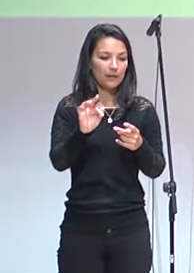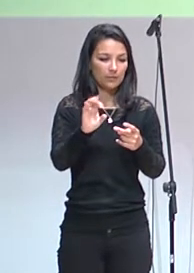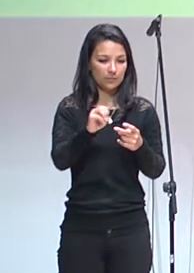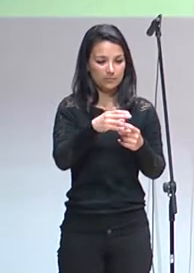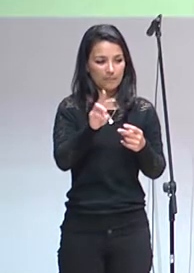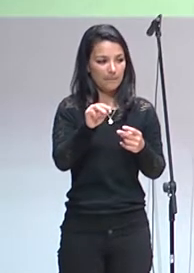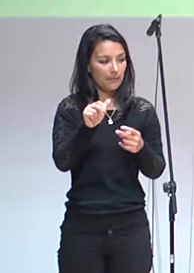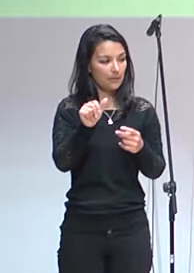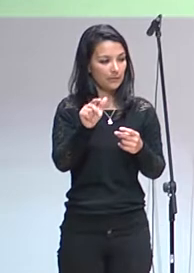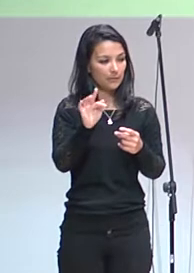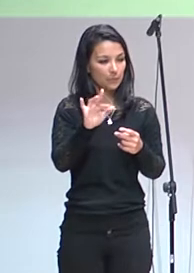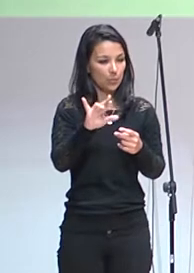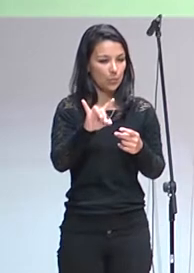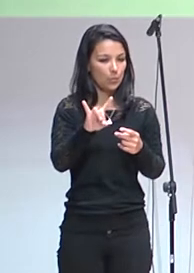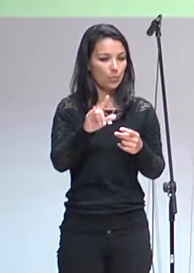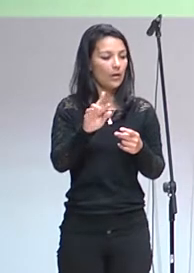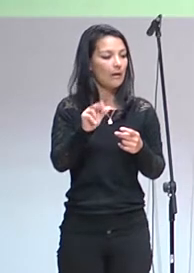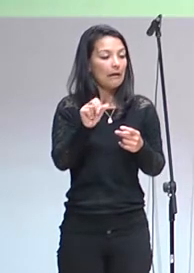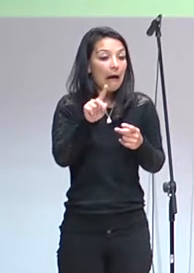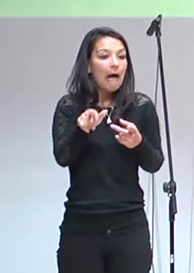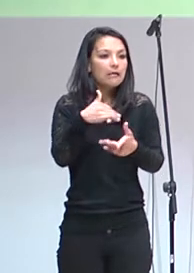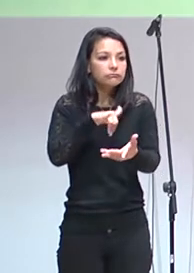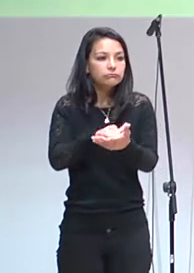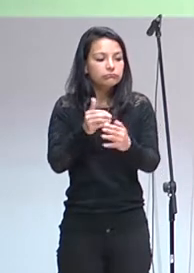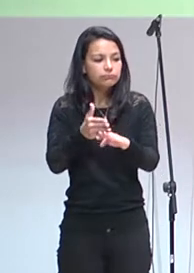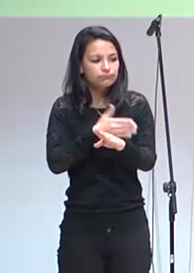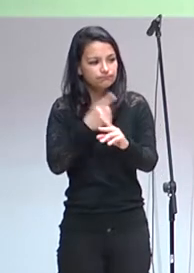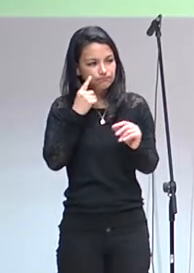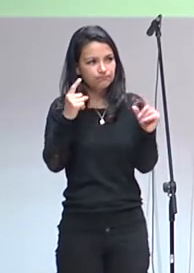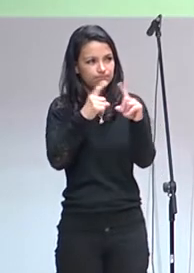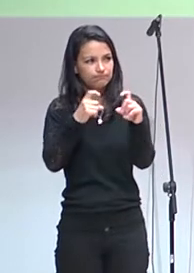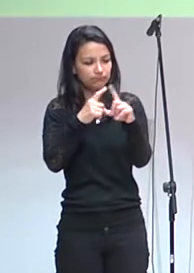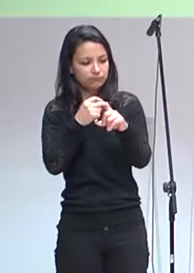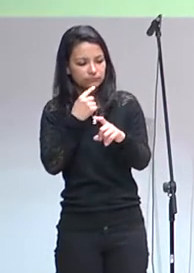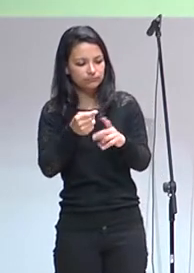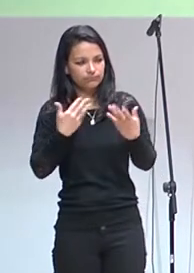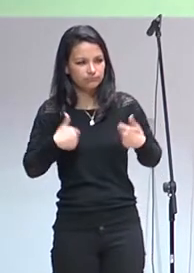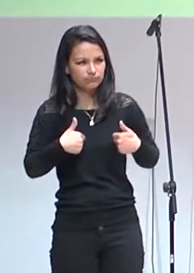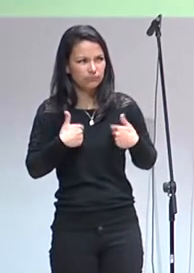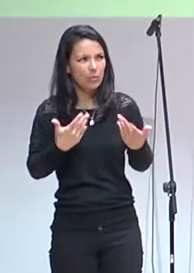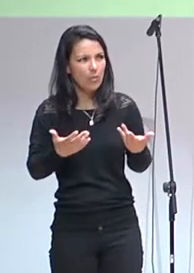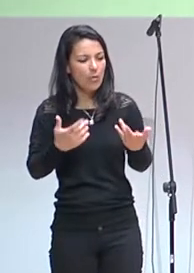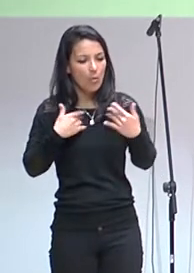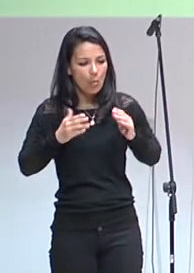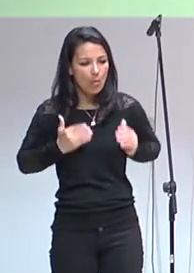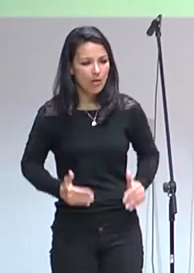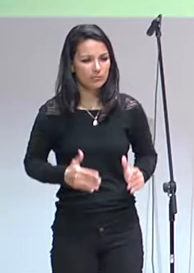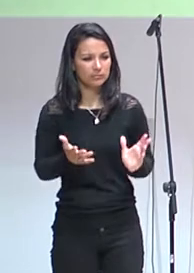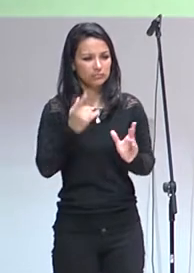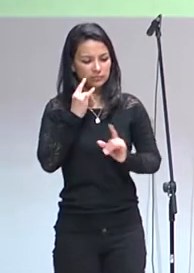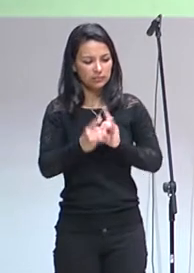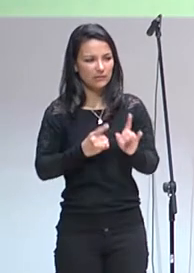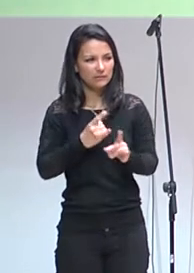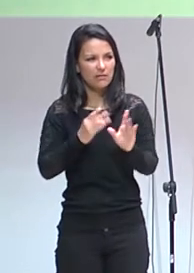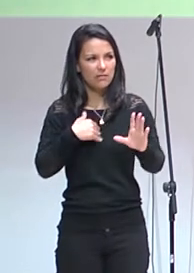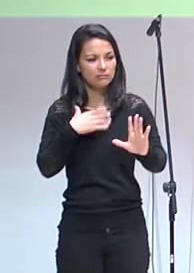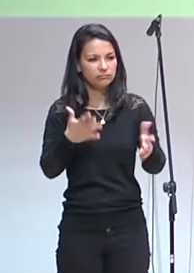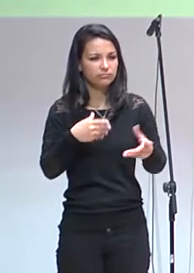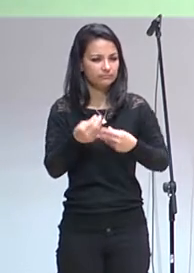o sea, tan hermoso de empezar a descubrir que somos cuerpo universal, ¿no? De la inteligencia social y todo